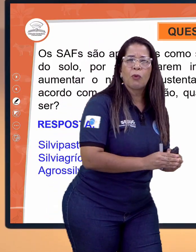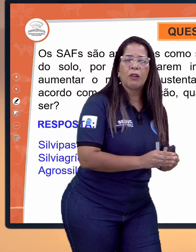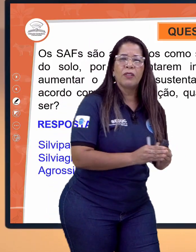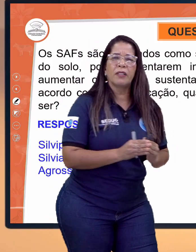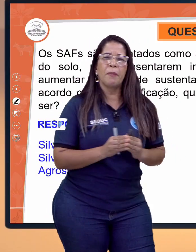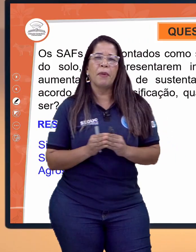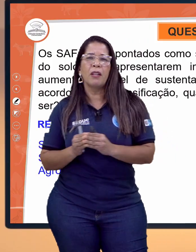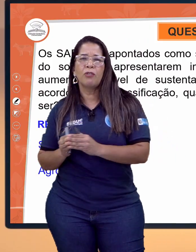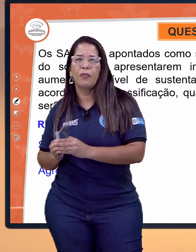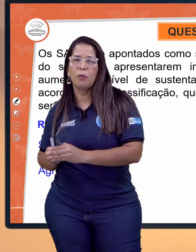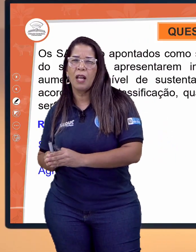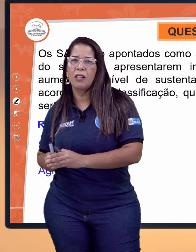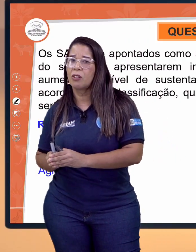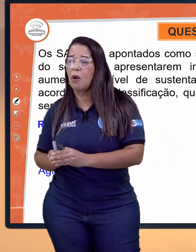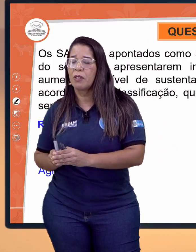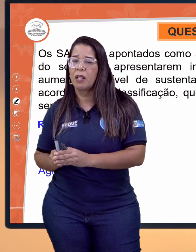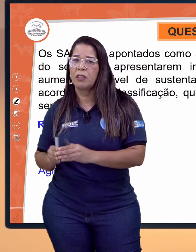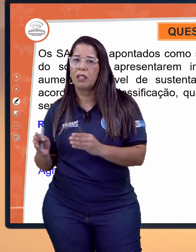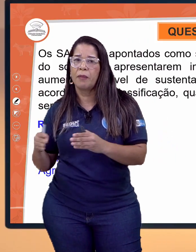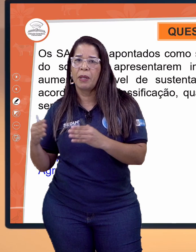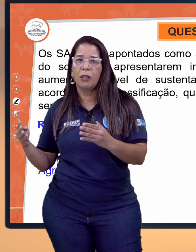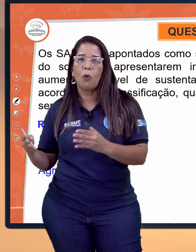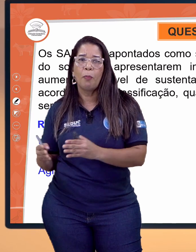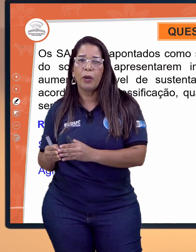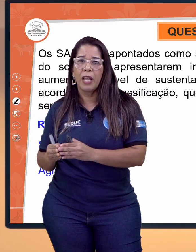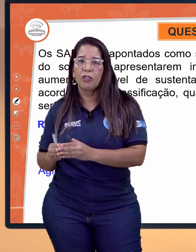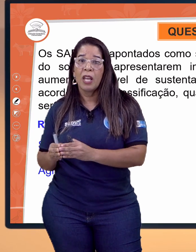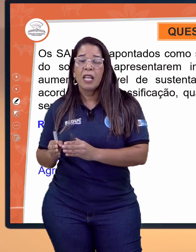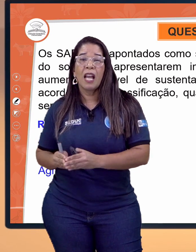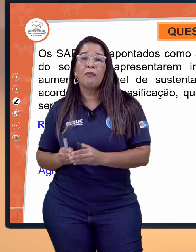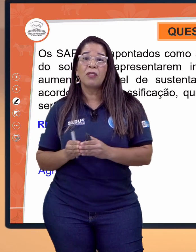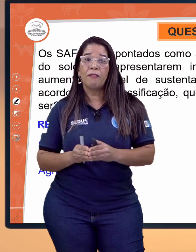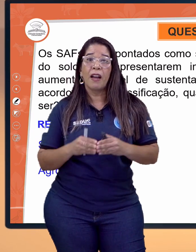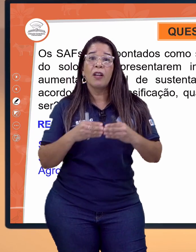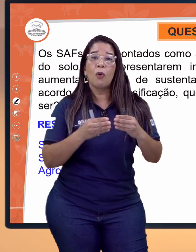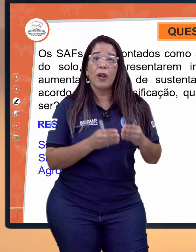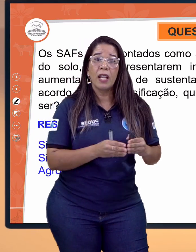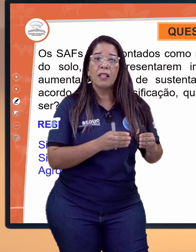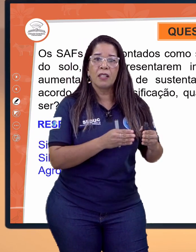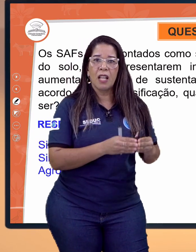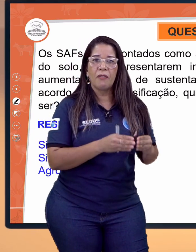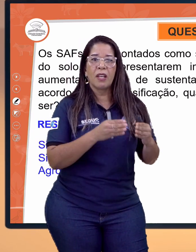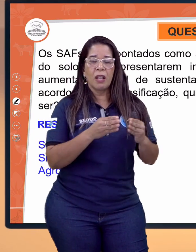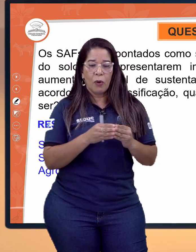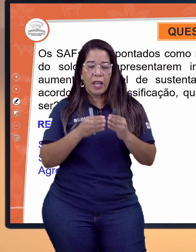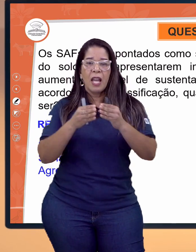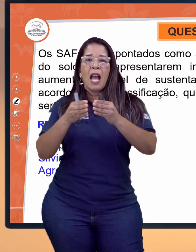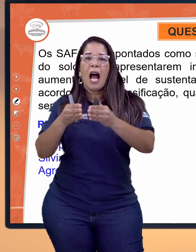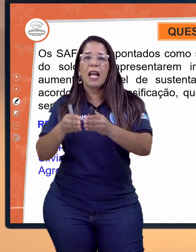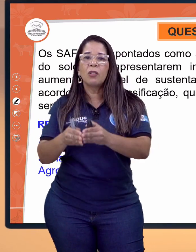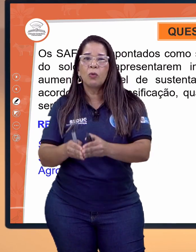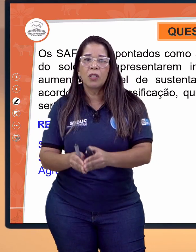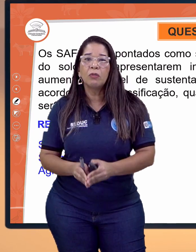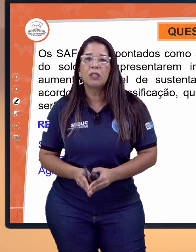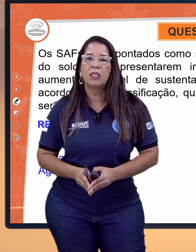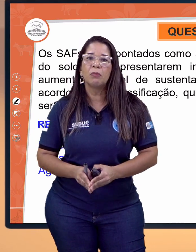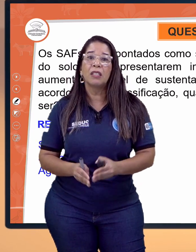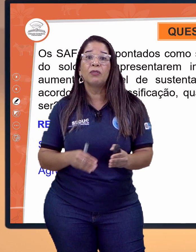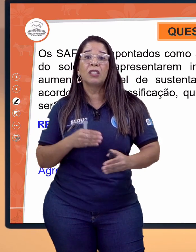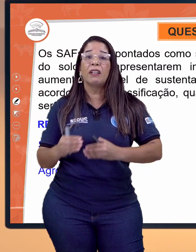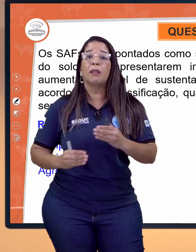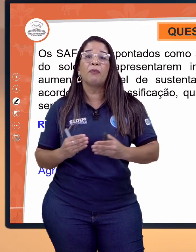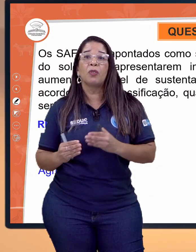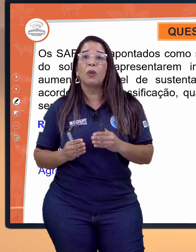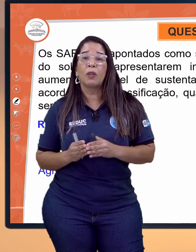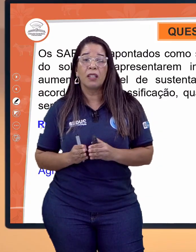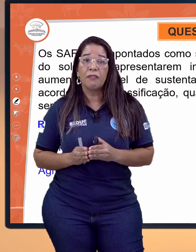dificuldade, qual que você tem menos dificuldade em determinado componente. E aí você vai recorrer a essas lives, recorrer à resolução desses simulados e você